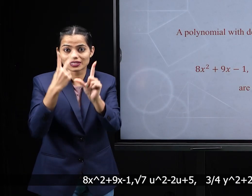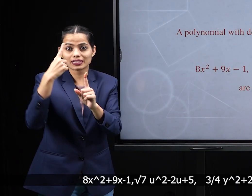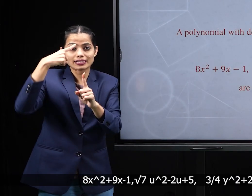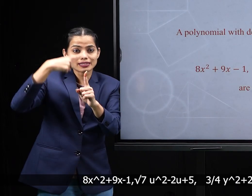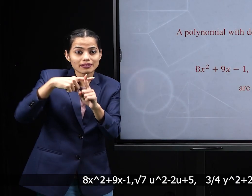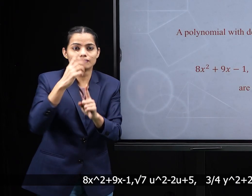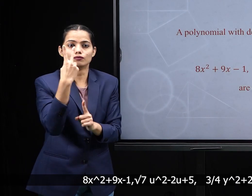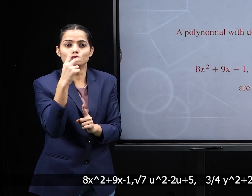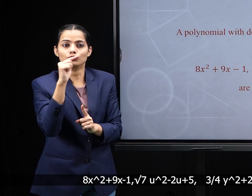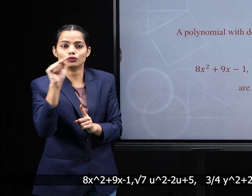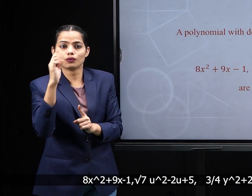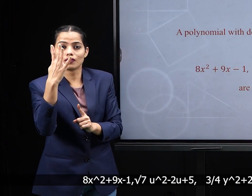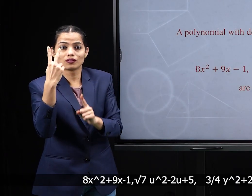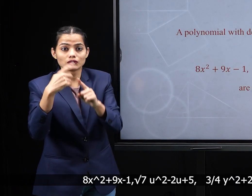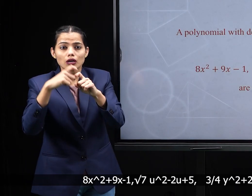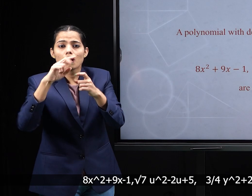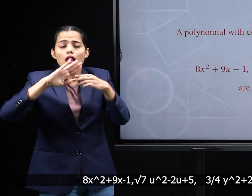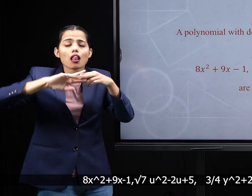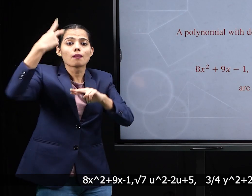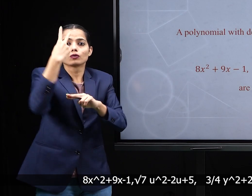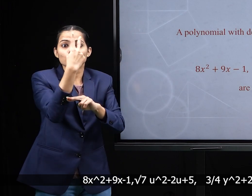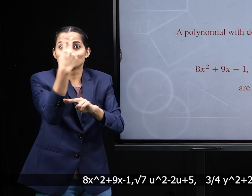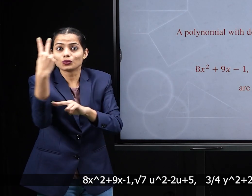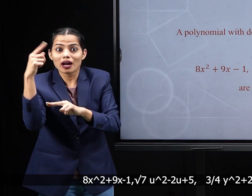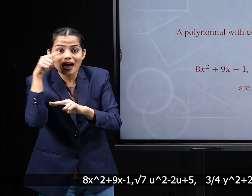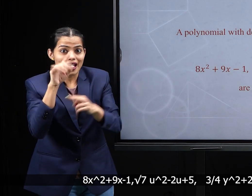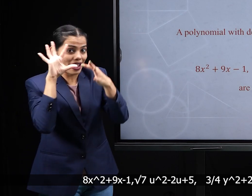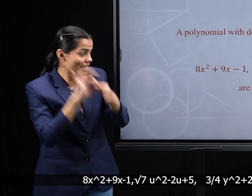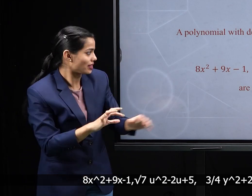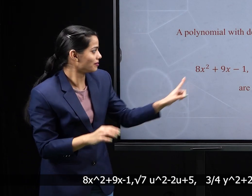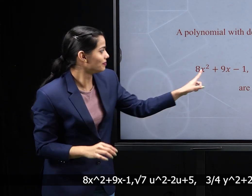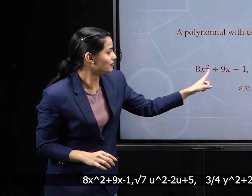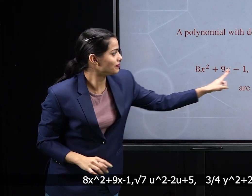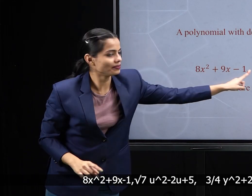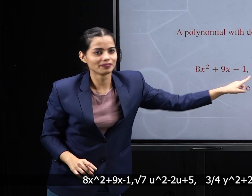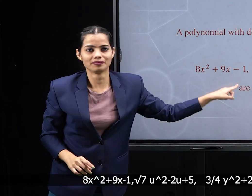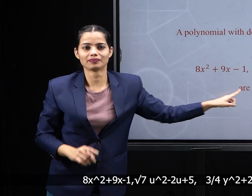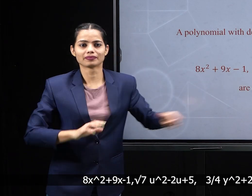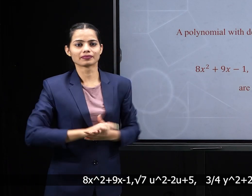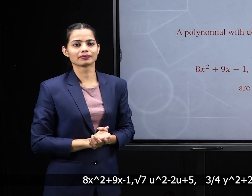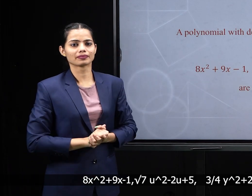4y square plus 2, minus 4x square या सर्व द्विघात बहुपद आहेत.